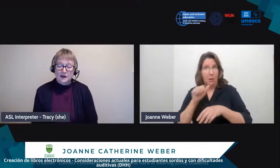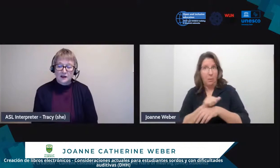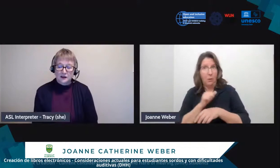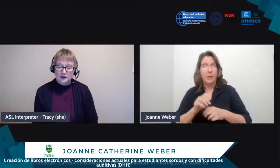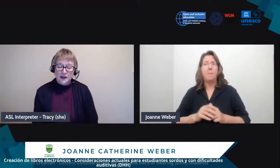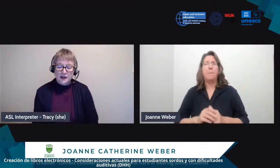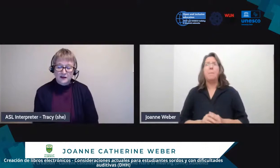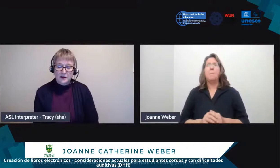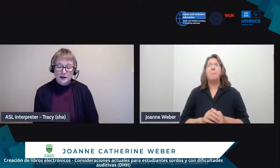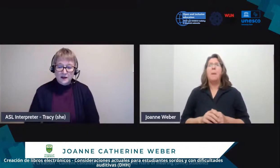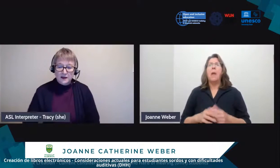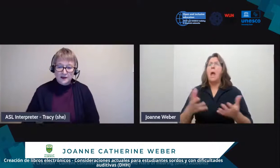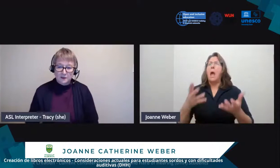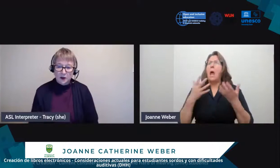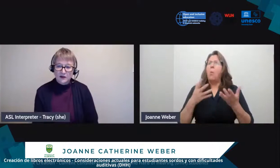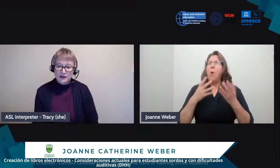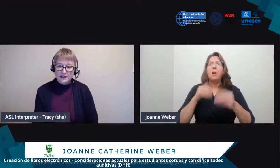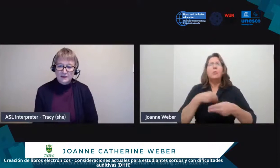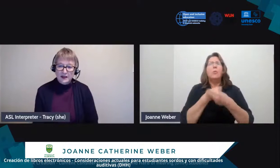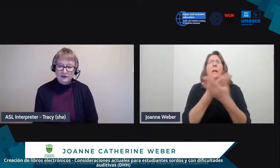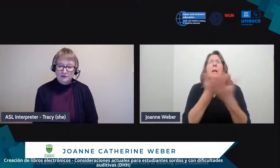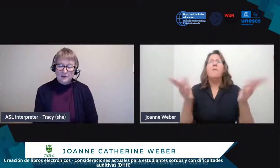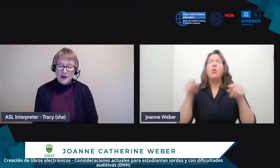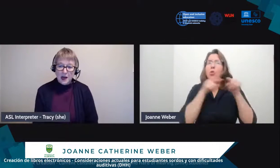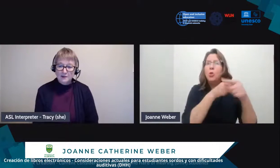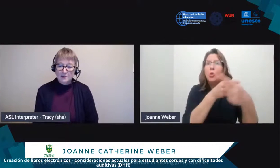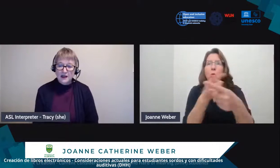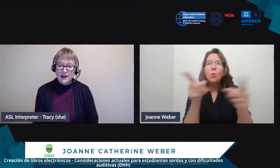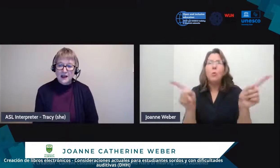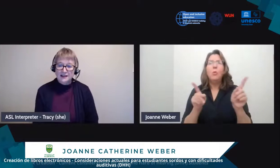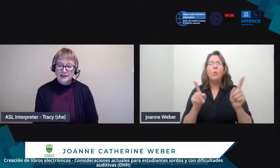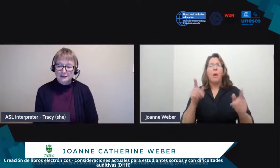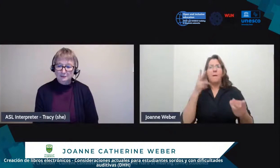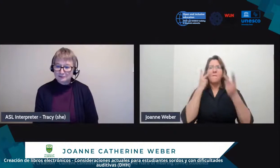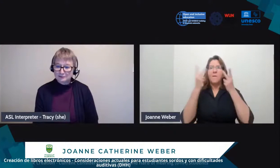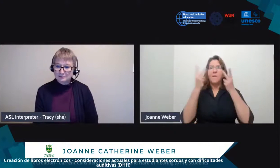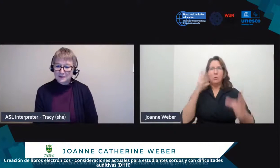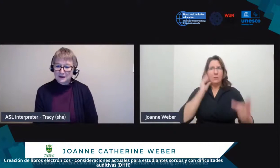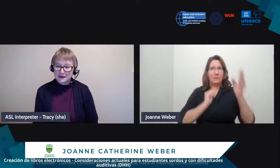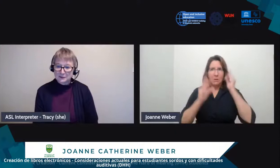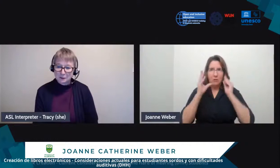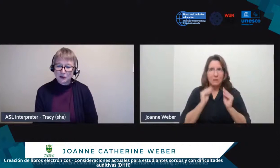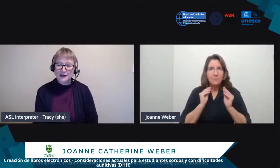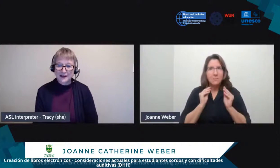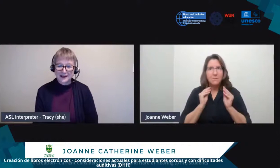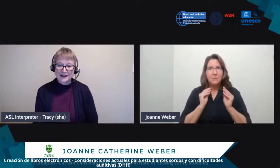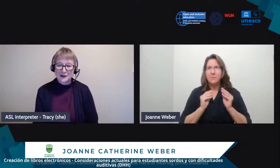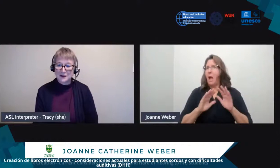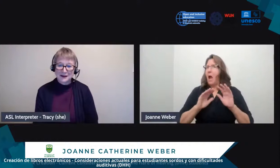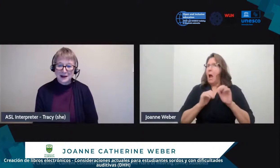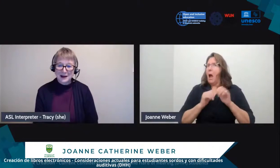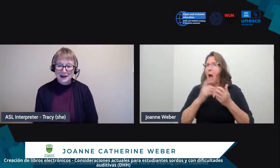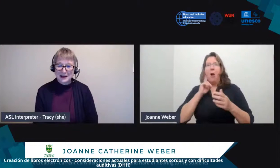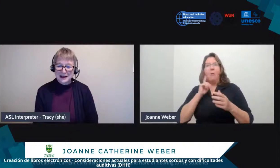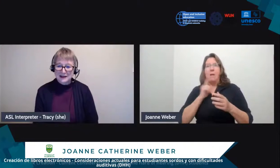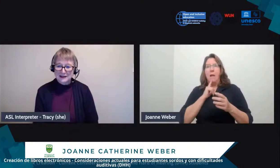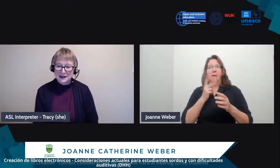que son parte del equipo que ha estado respaldándome y dando todo el apoyo para esta